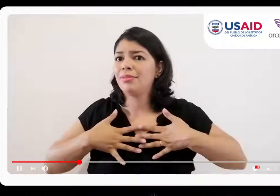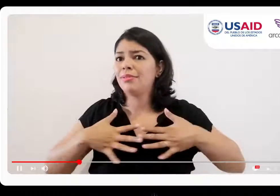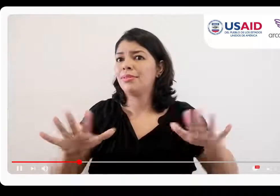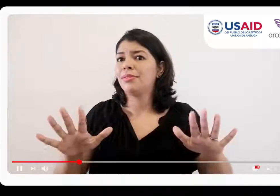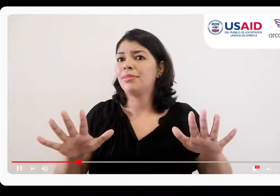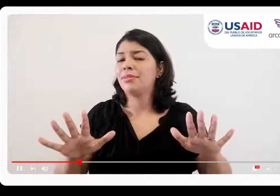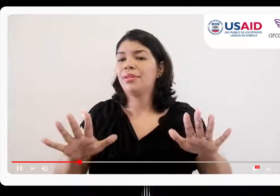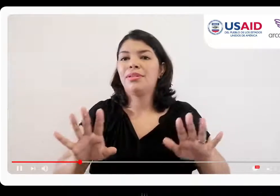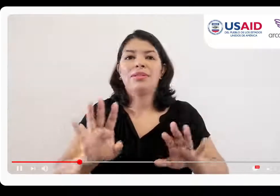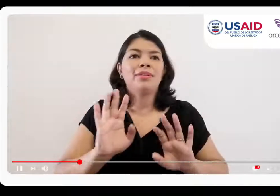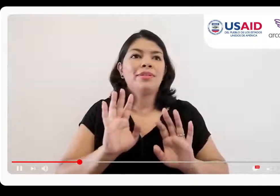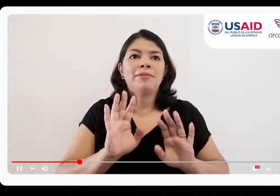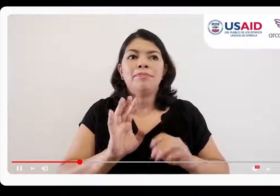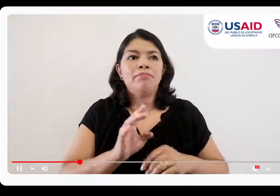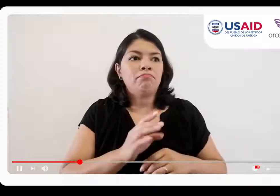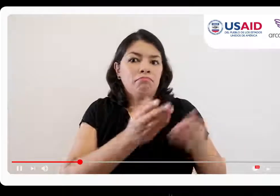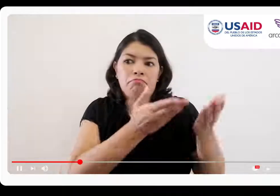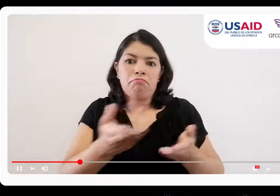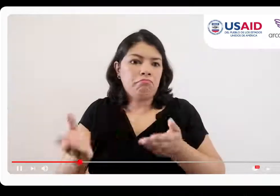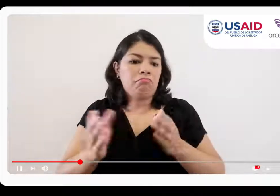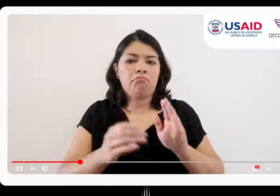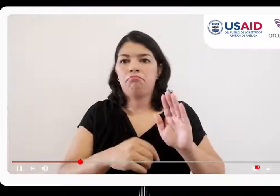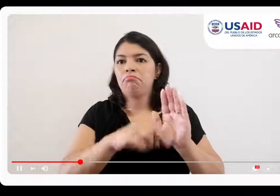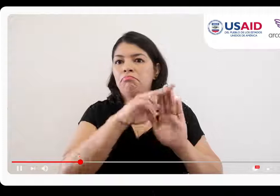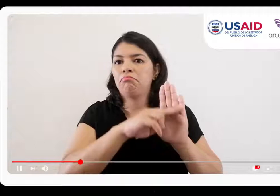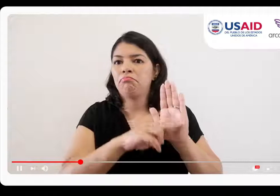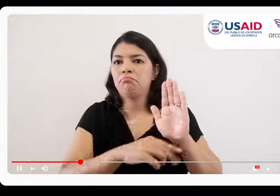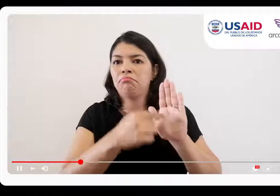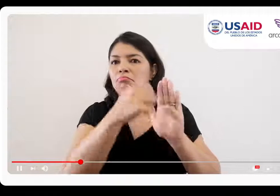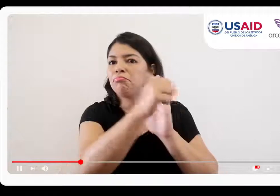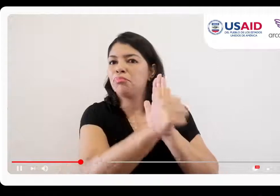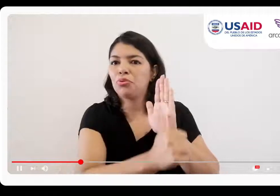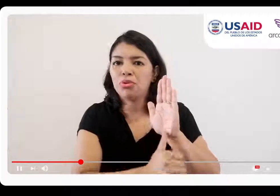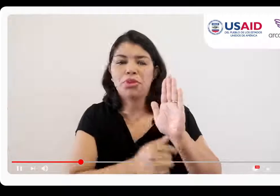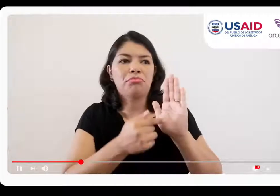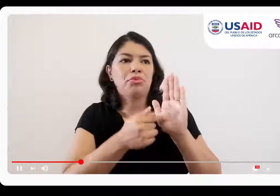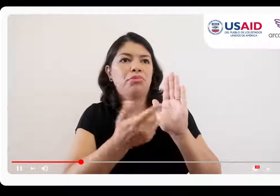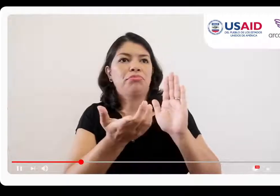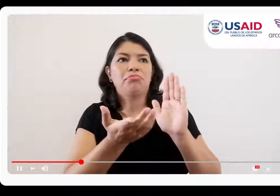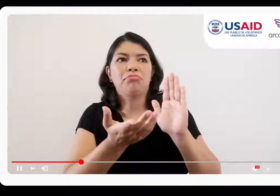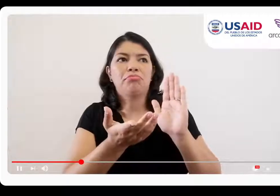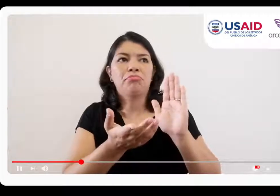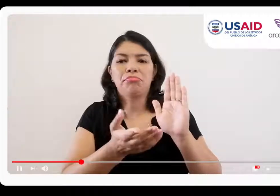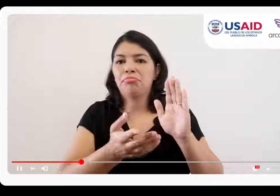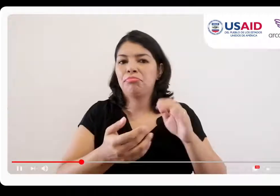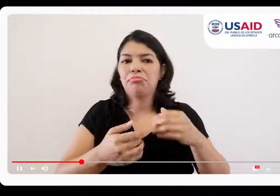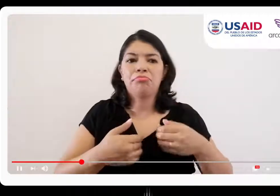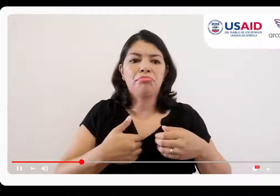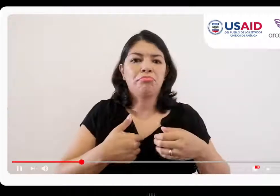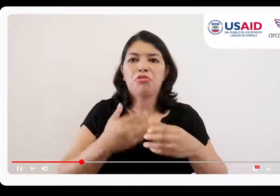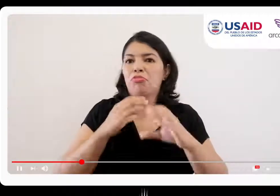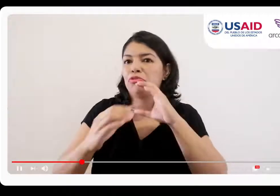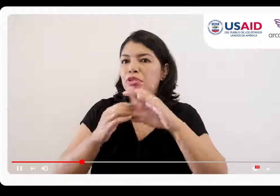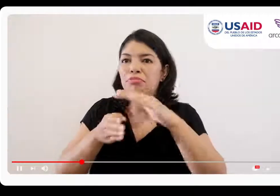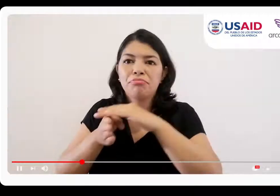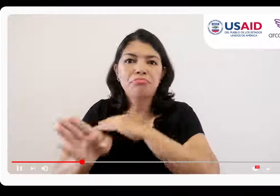la garantía no sea sino darles cumplimiento al acceso a los programas, al acceso a la disponibilidad